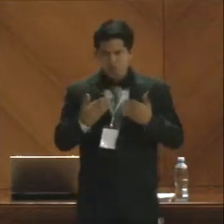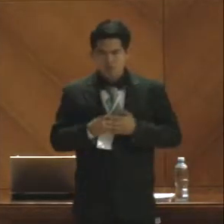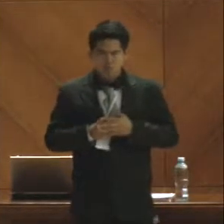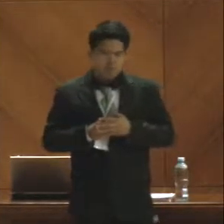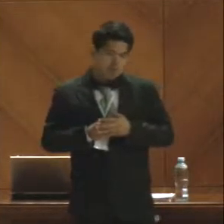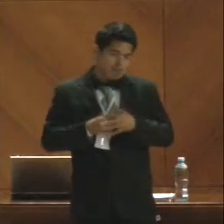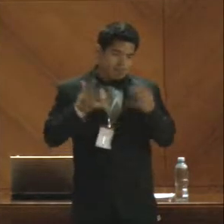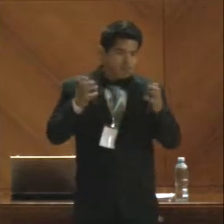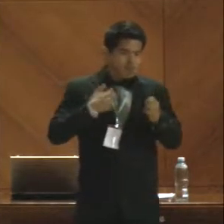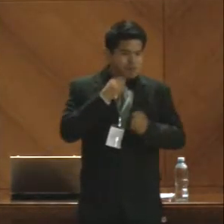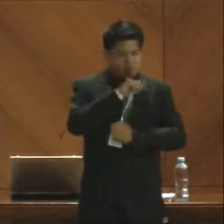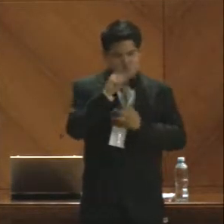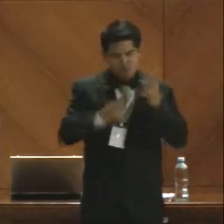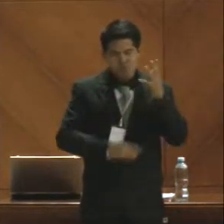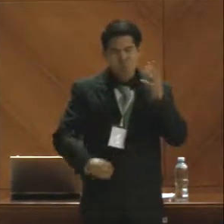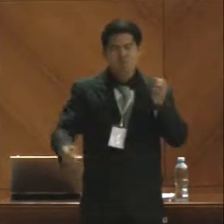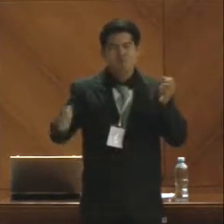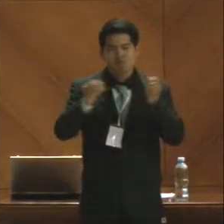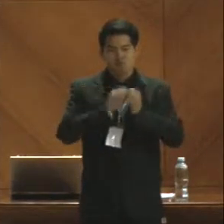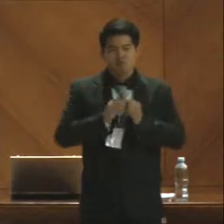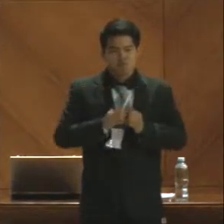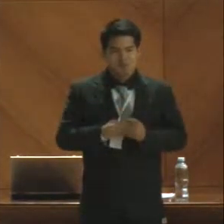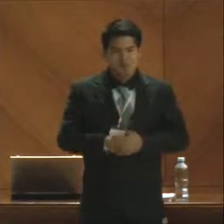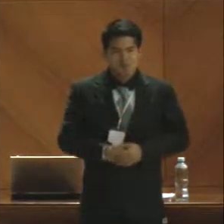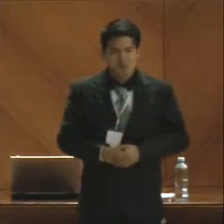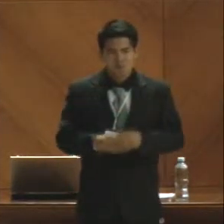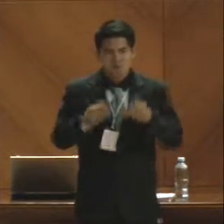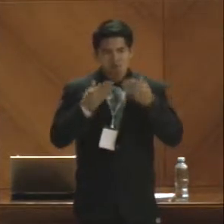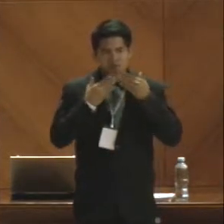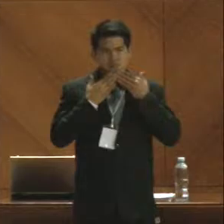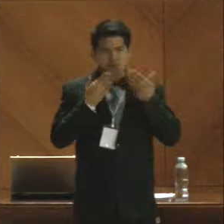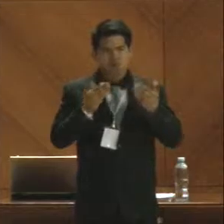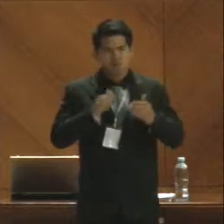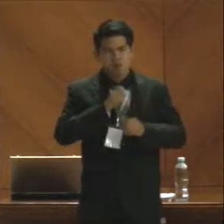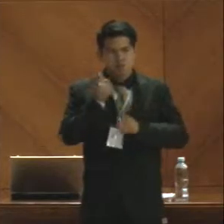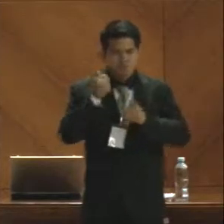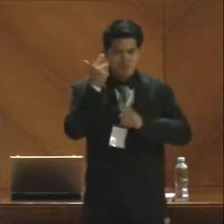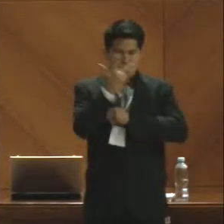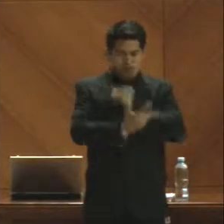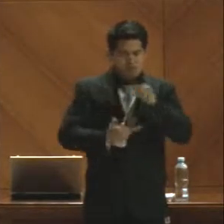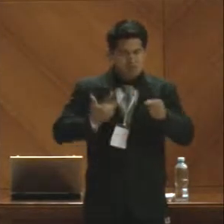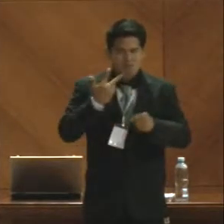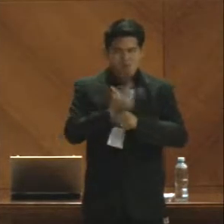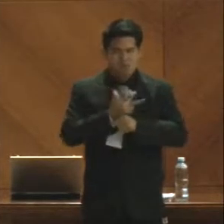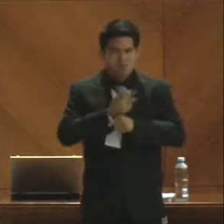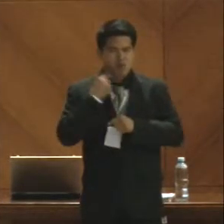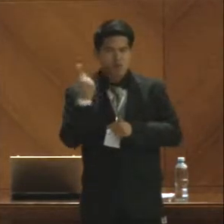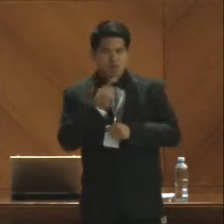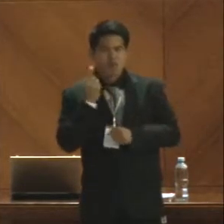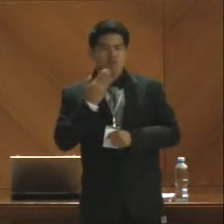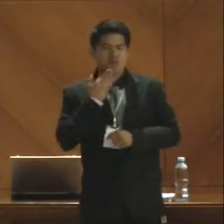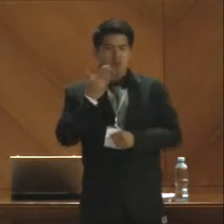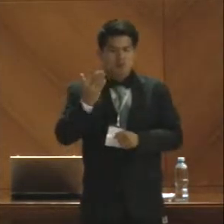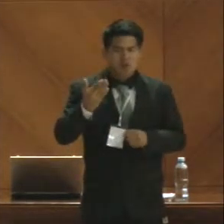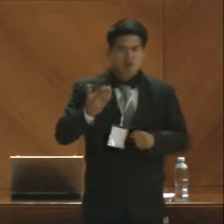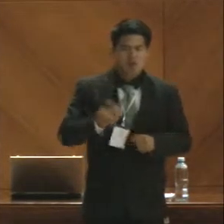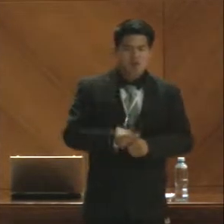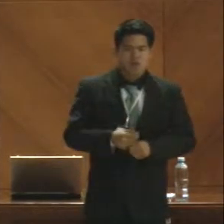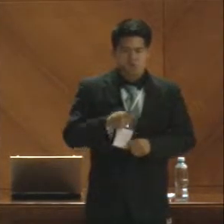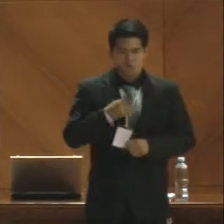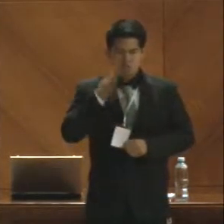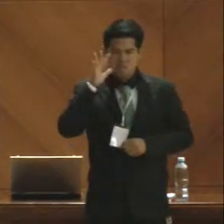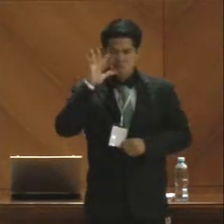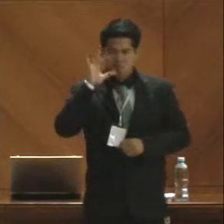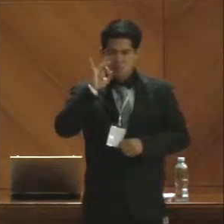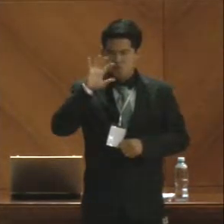muchas más. Pero está la Universidad Estatal de Bolívar, que me parece que lleva como 3 años trabajando solo con software libre, algo así como un